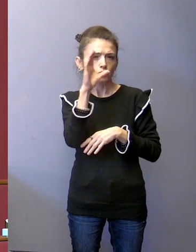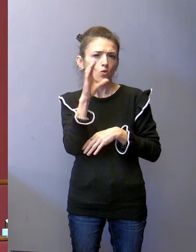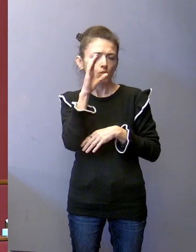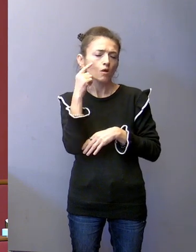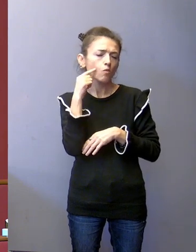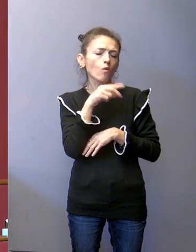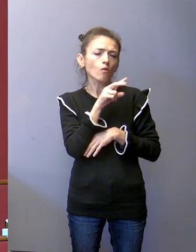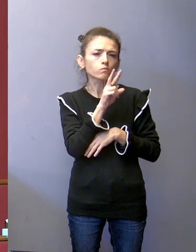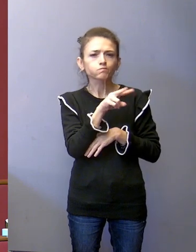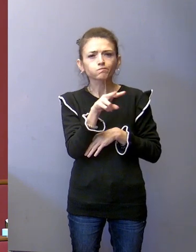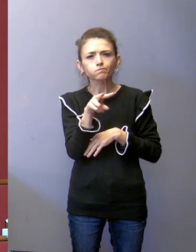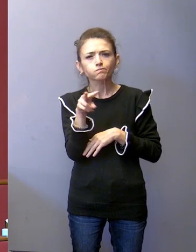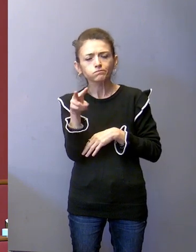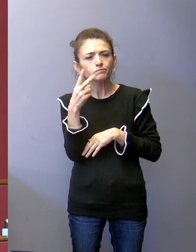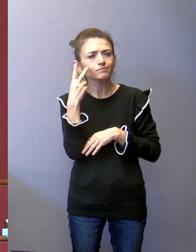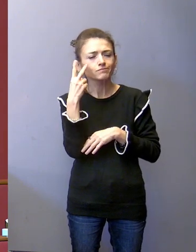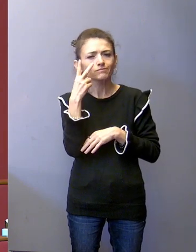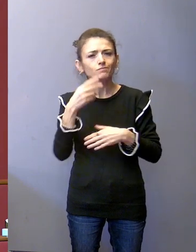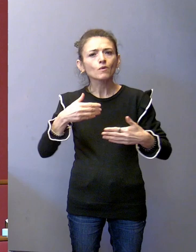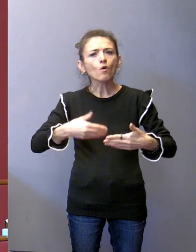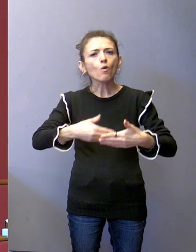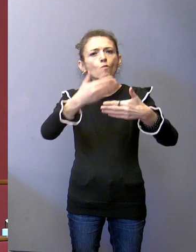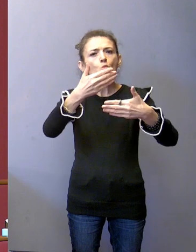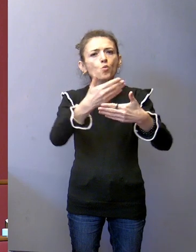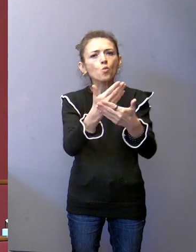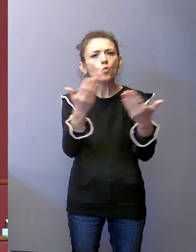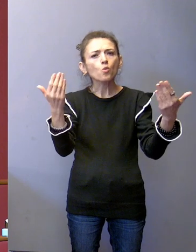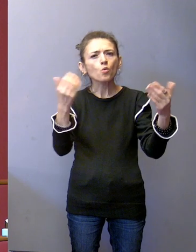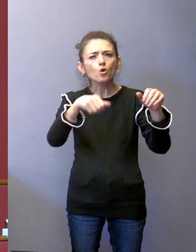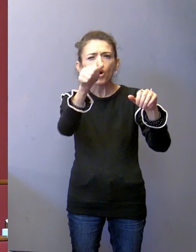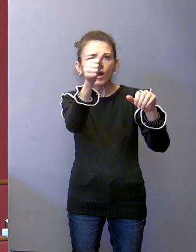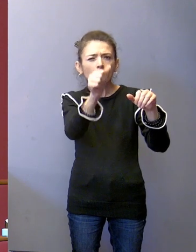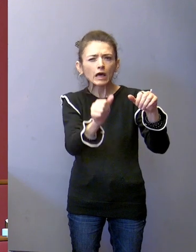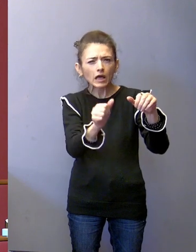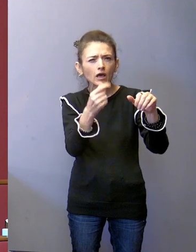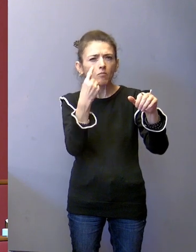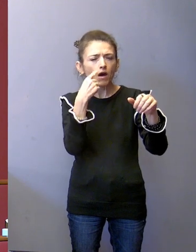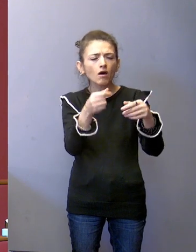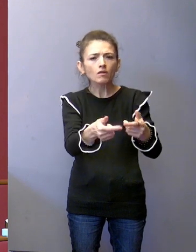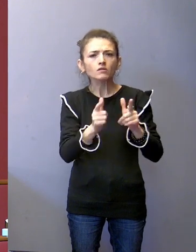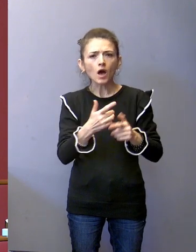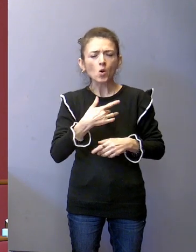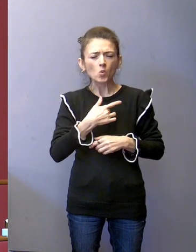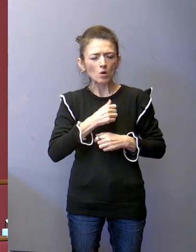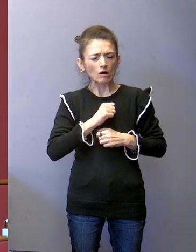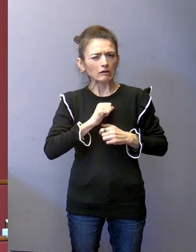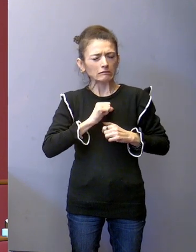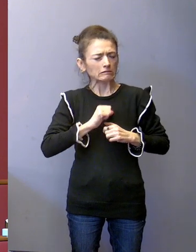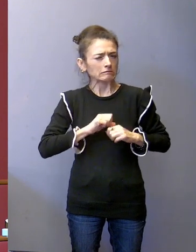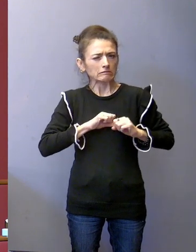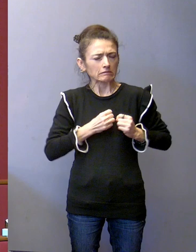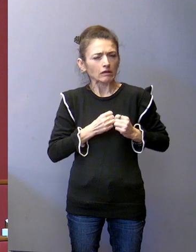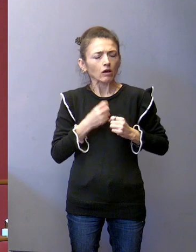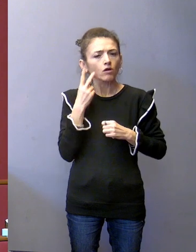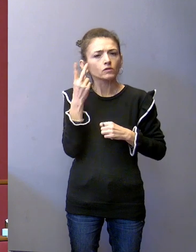mi sono recato a fare il sopralluogo La Crepa a cui Faceva riferimento l'esse aperta anche nel mio cuore perché ho visto una signora con deambulatore